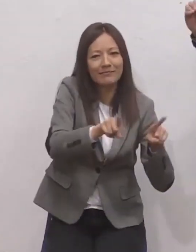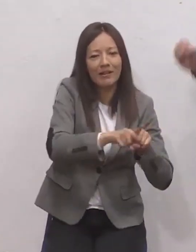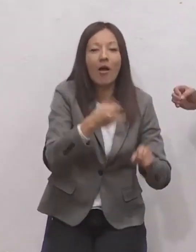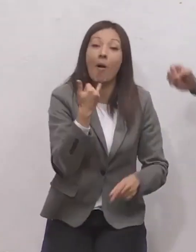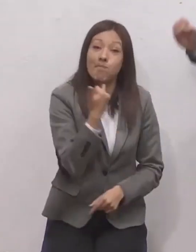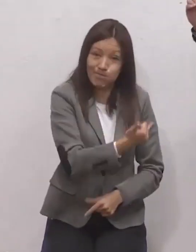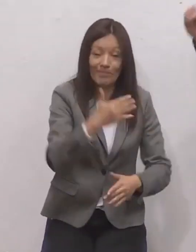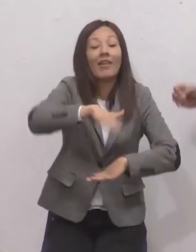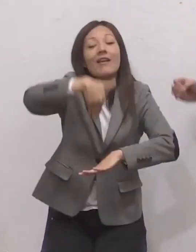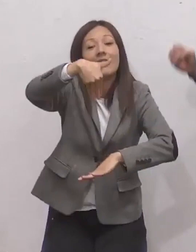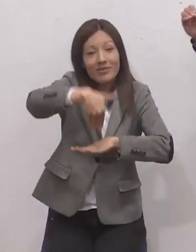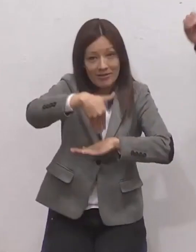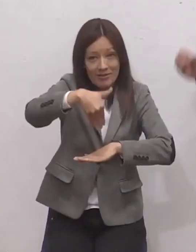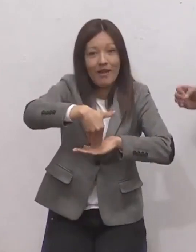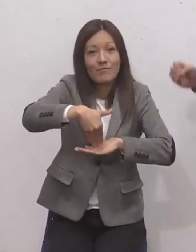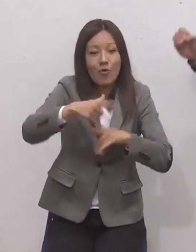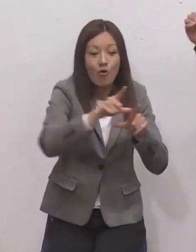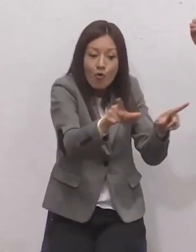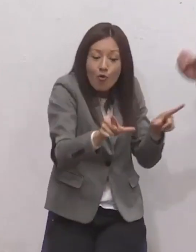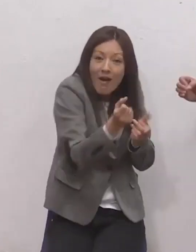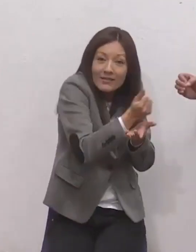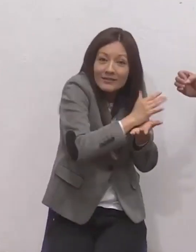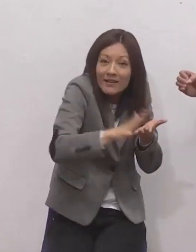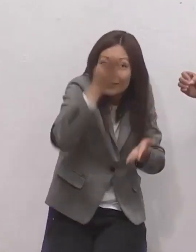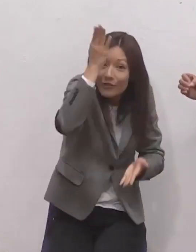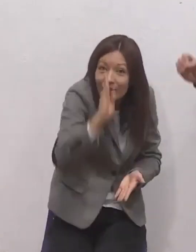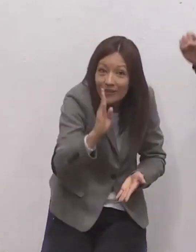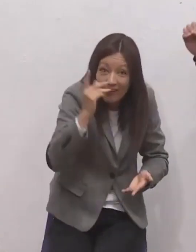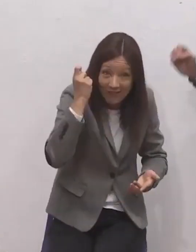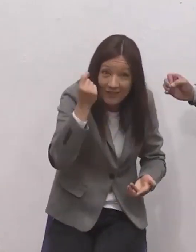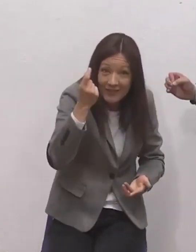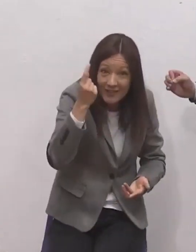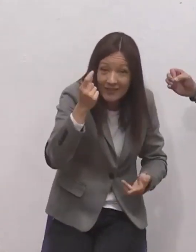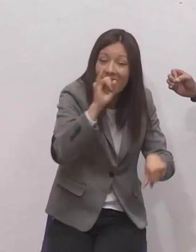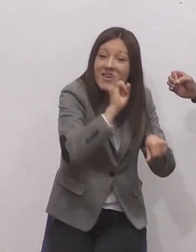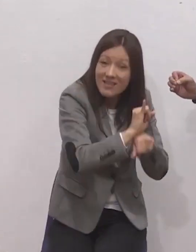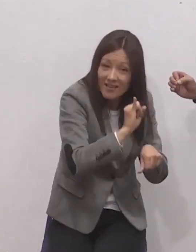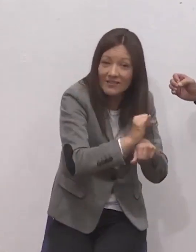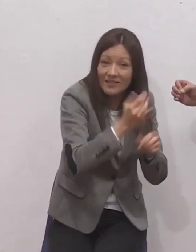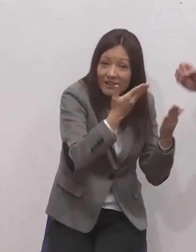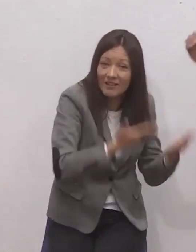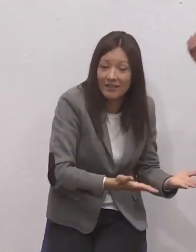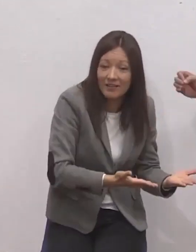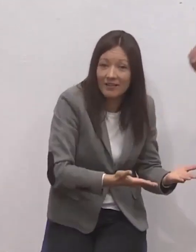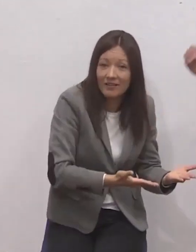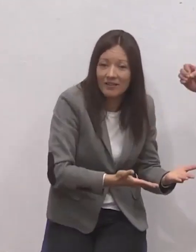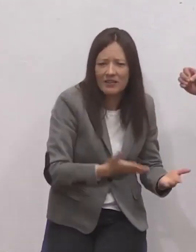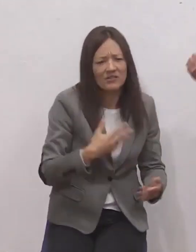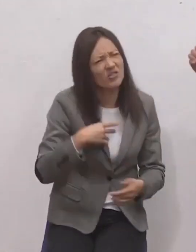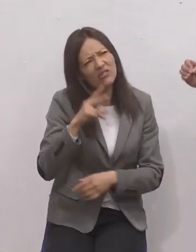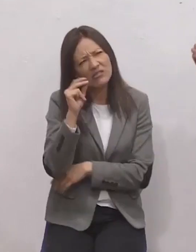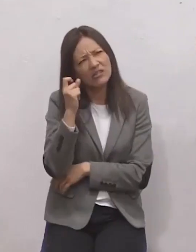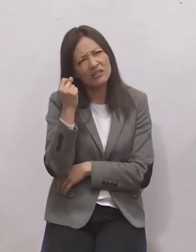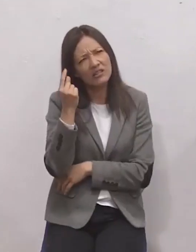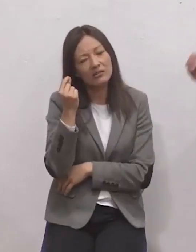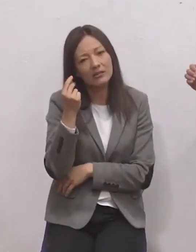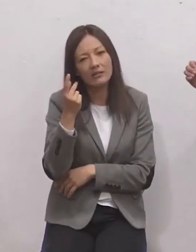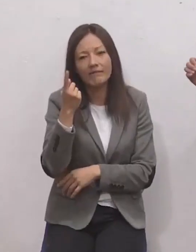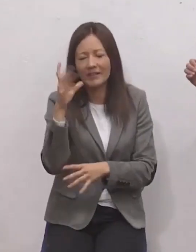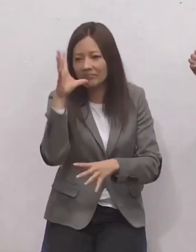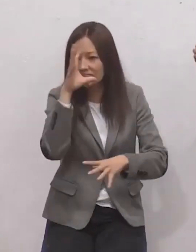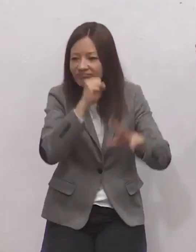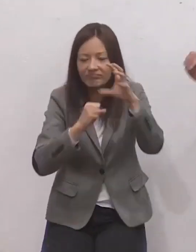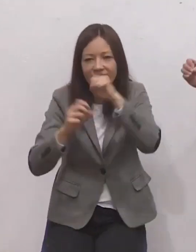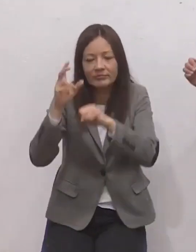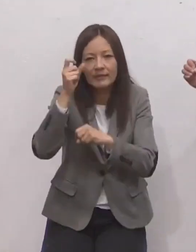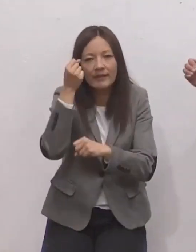es templo, lugar santo de Dios, iglesia. Y si yo no entiendo eso, yo no estoy discerniendo,